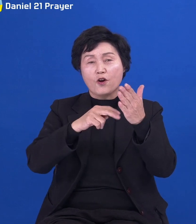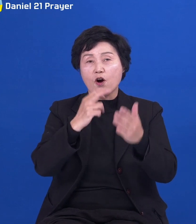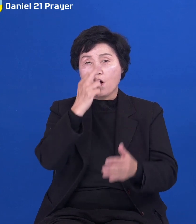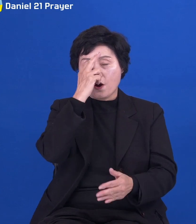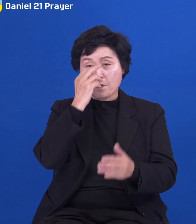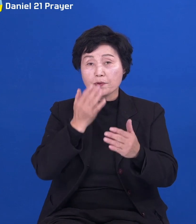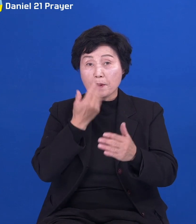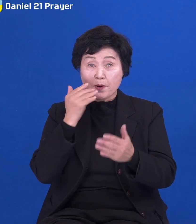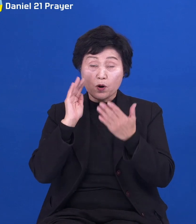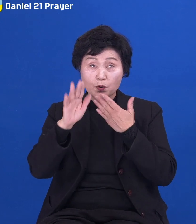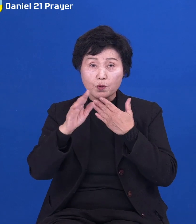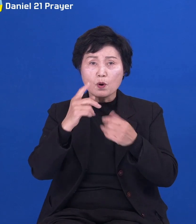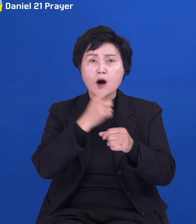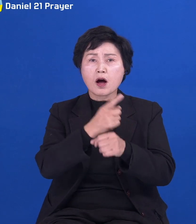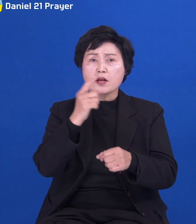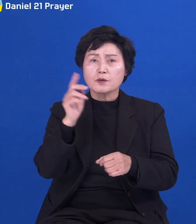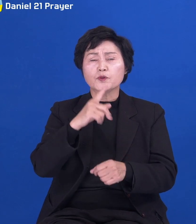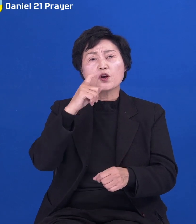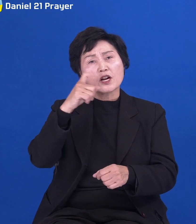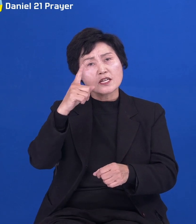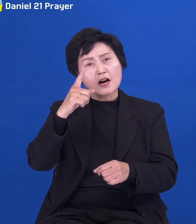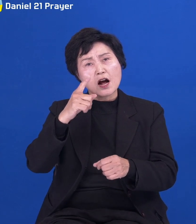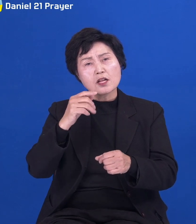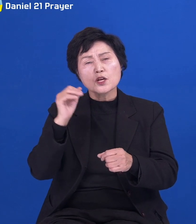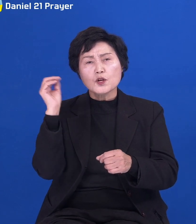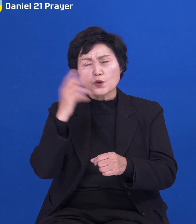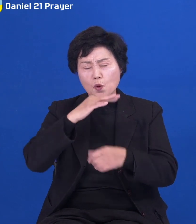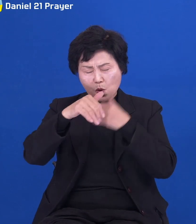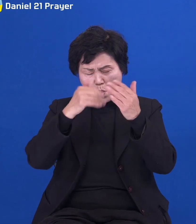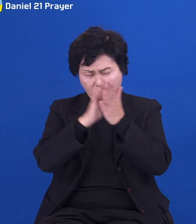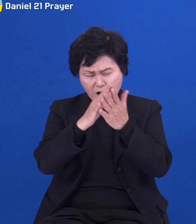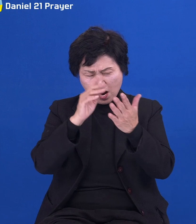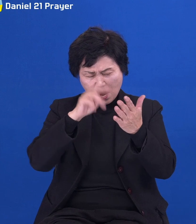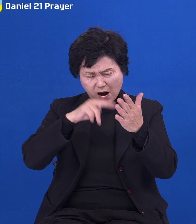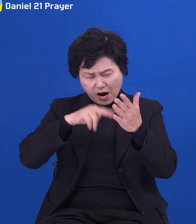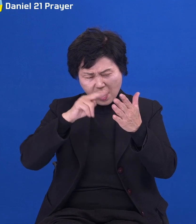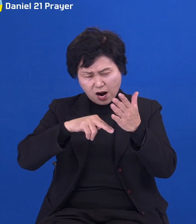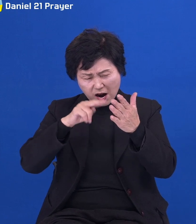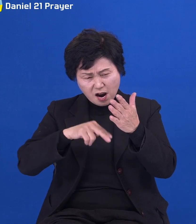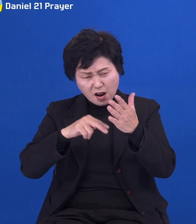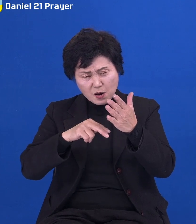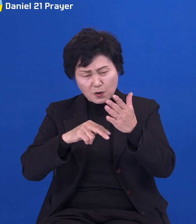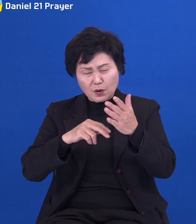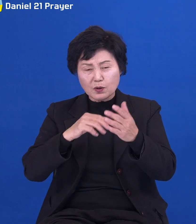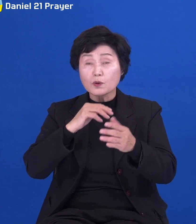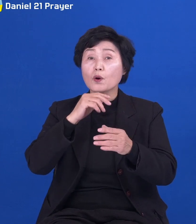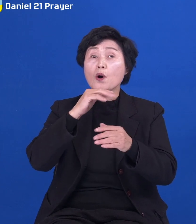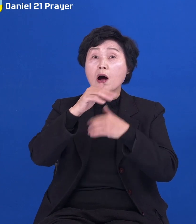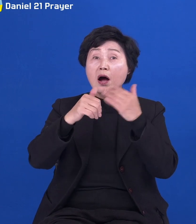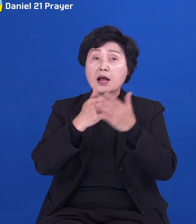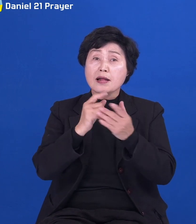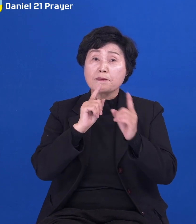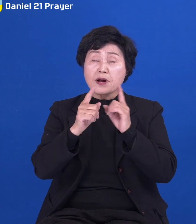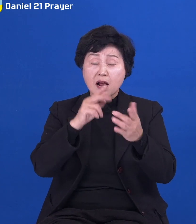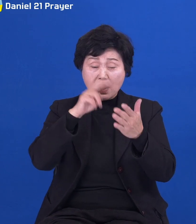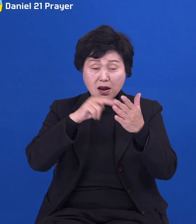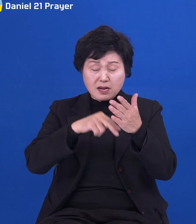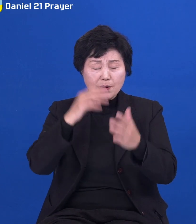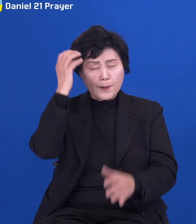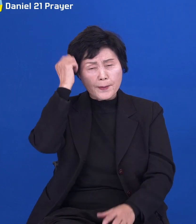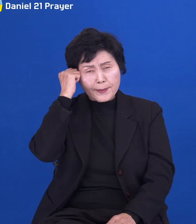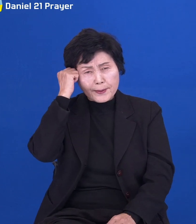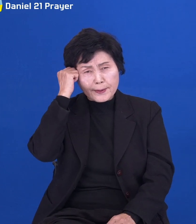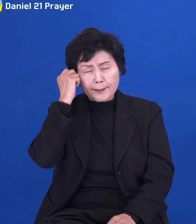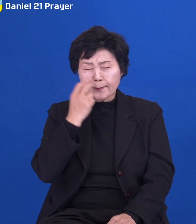1시부터 6시까지 또 통독을 하고, 저녁 먹고 또 9시부터 10시까지 말씀 암송한 걸 또 금요일 마치고, 이런 패턴으로 빽빽하게